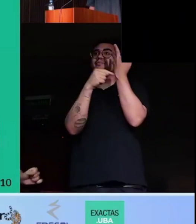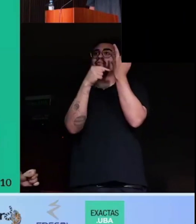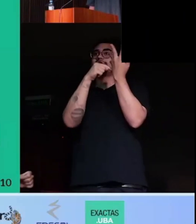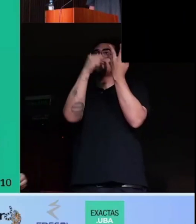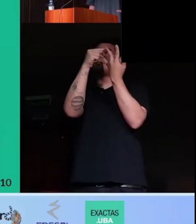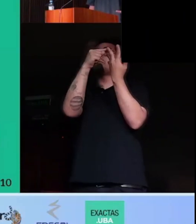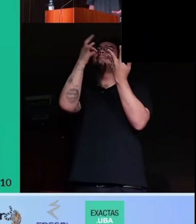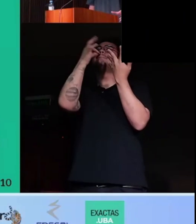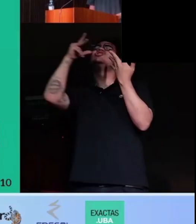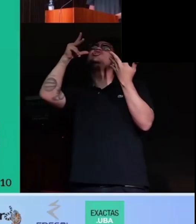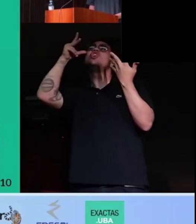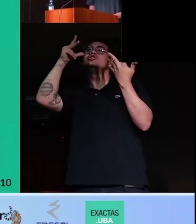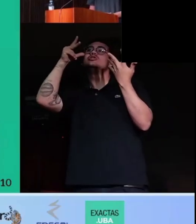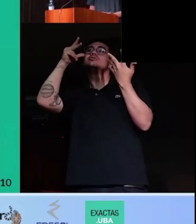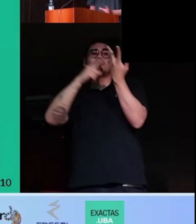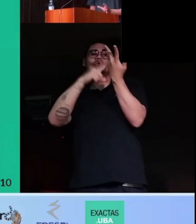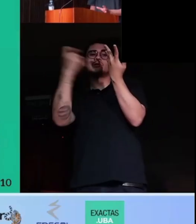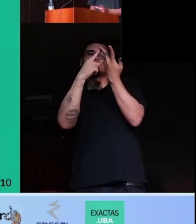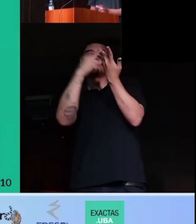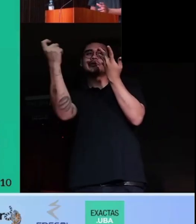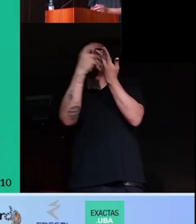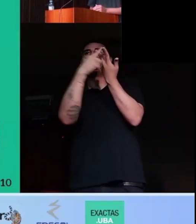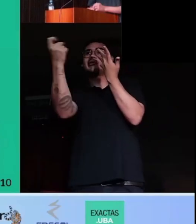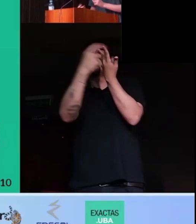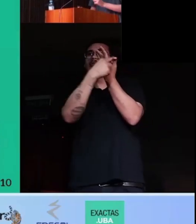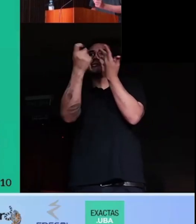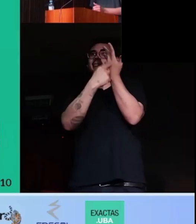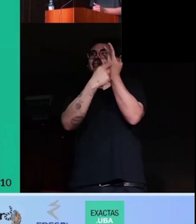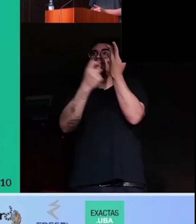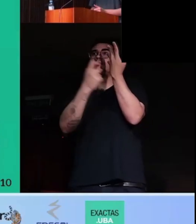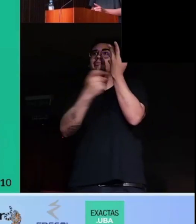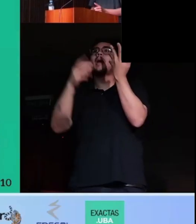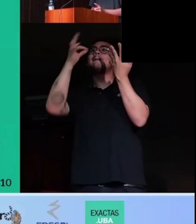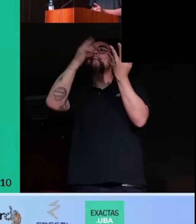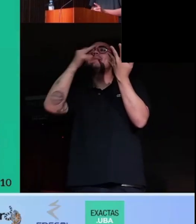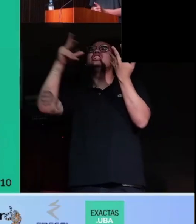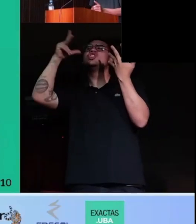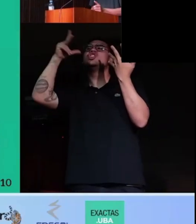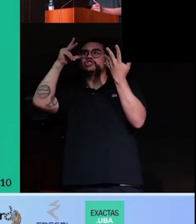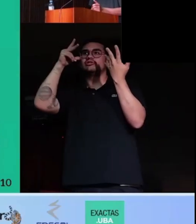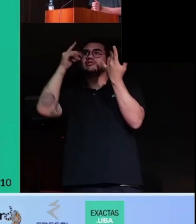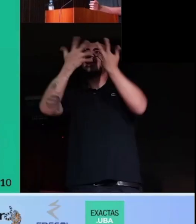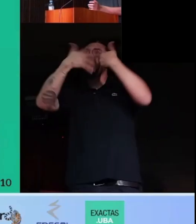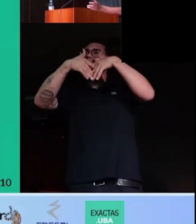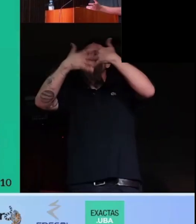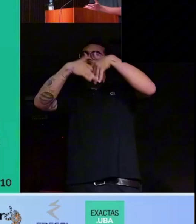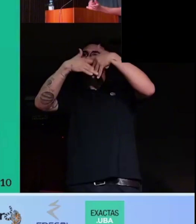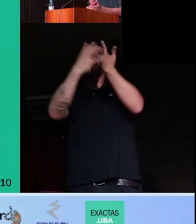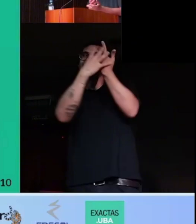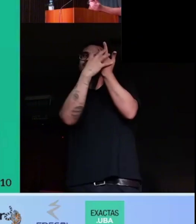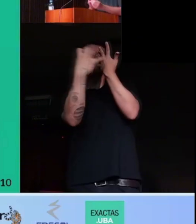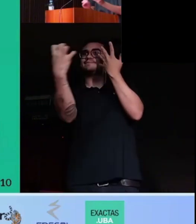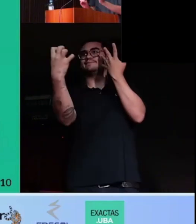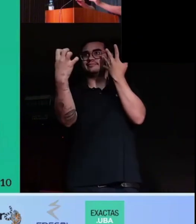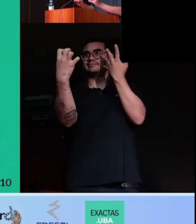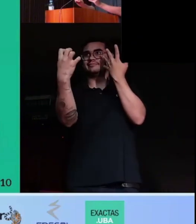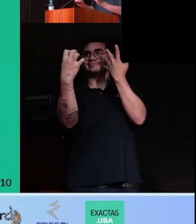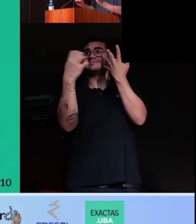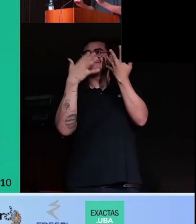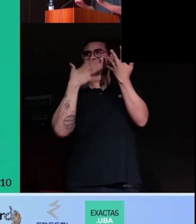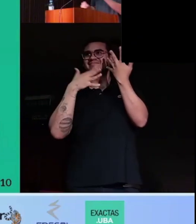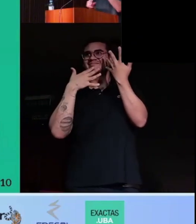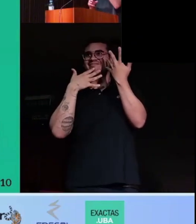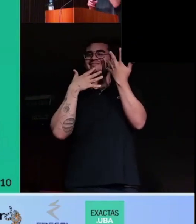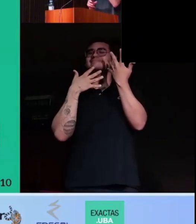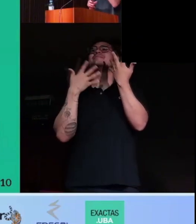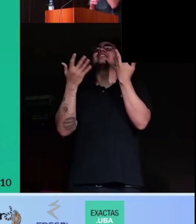equivoco, que esta información, bueno, para no hacerla tan larga, la multiplica por 3 por la información que toma,